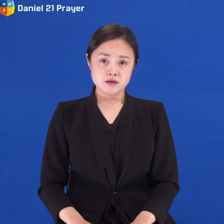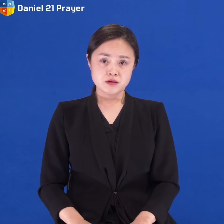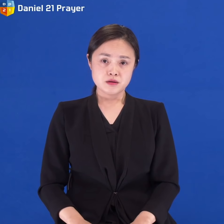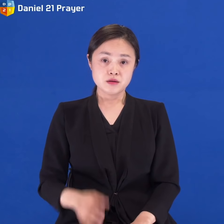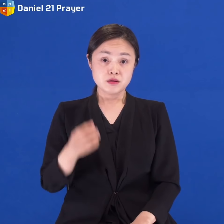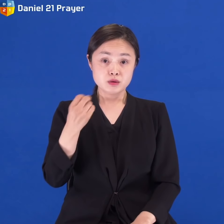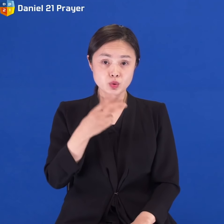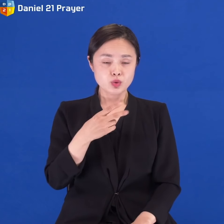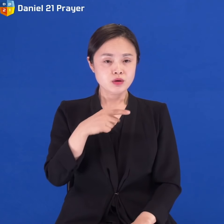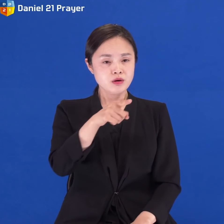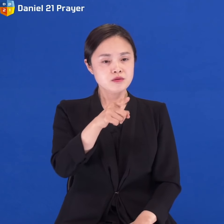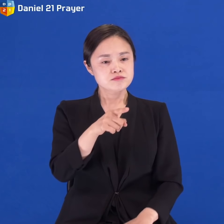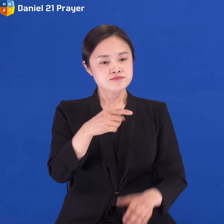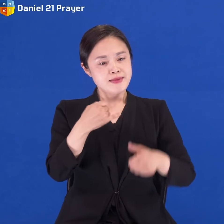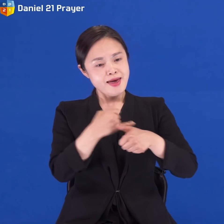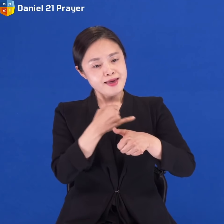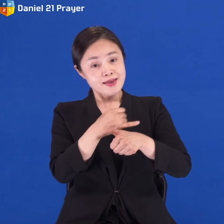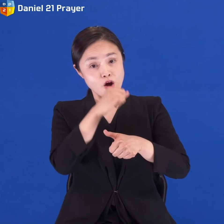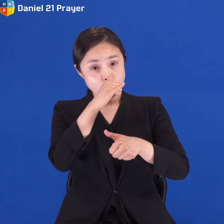도망 다녔습니다.